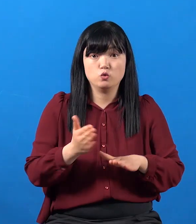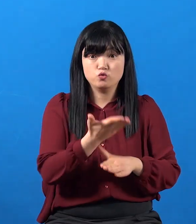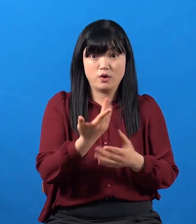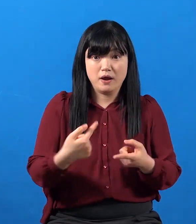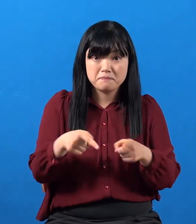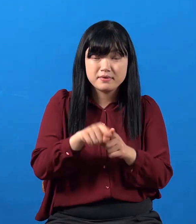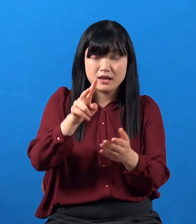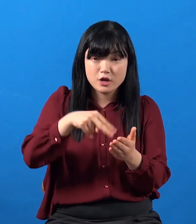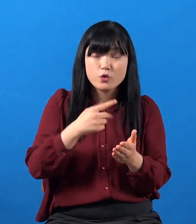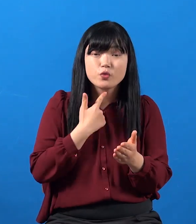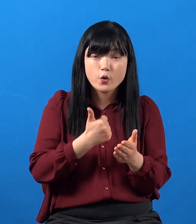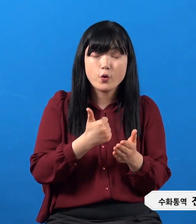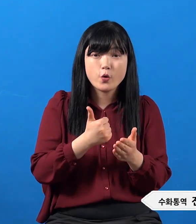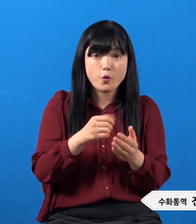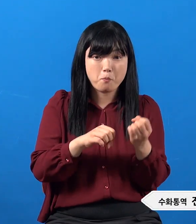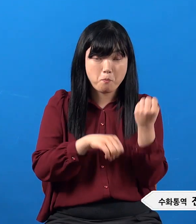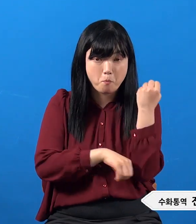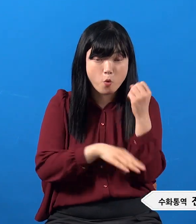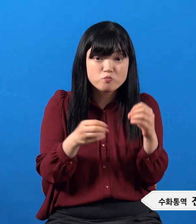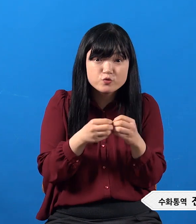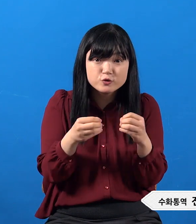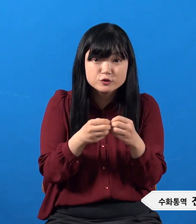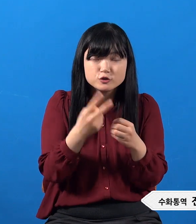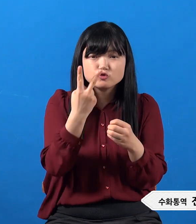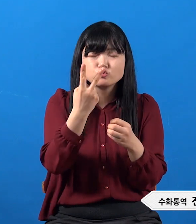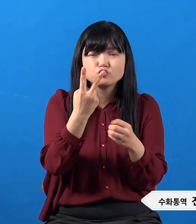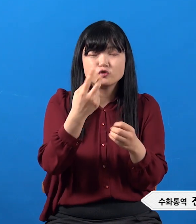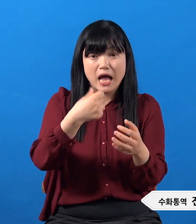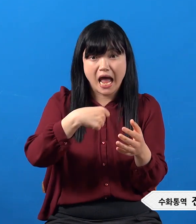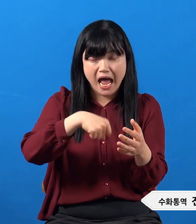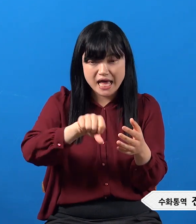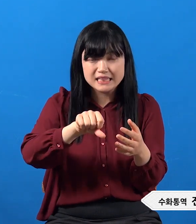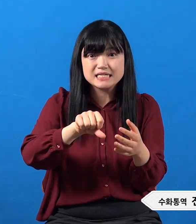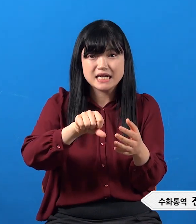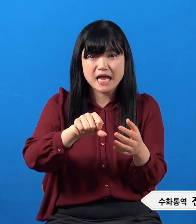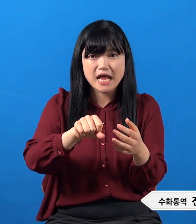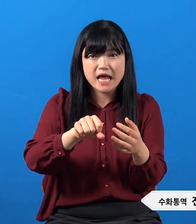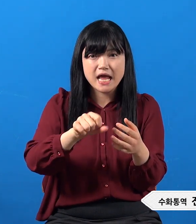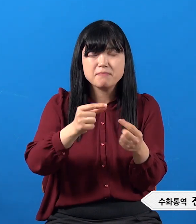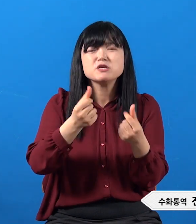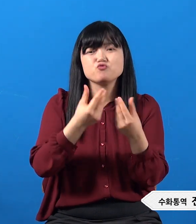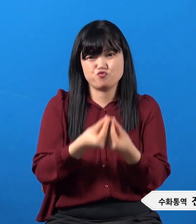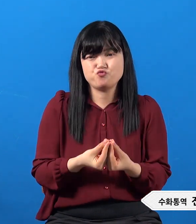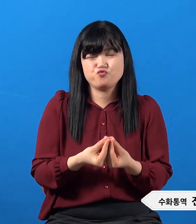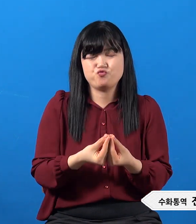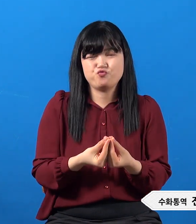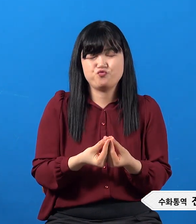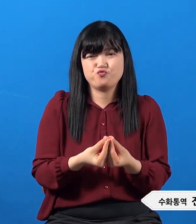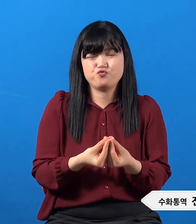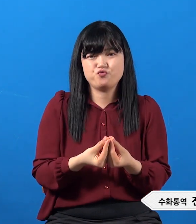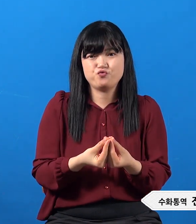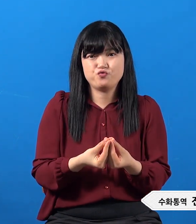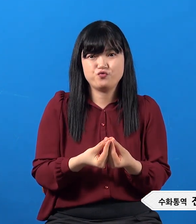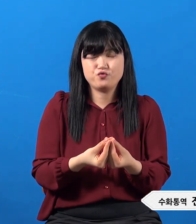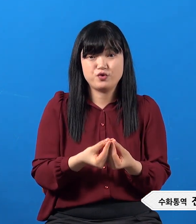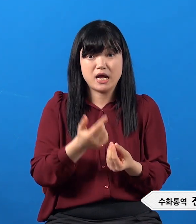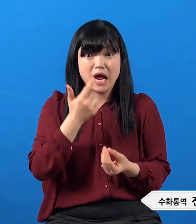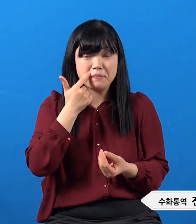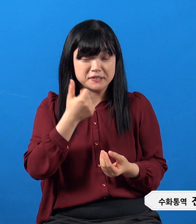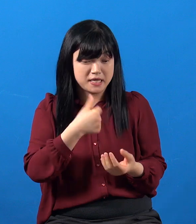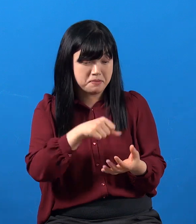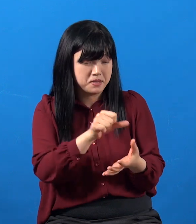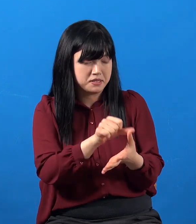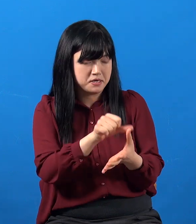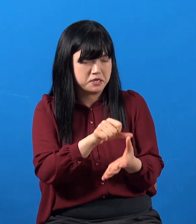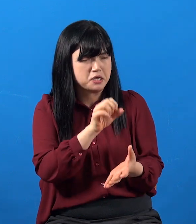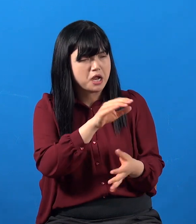오늘 우리가 함께 읽은 본문을 우리는 흔히 두 아들의 비유라고 부릅니다. 아버지가